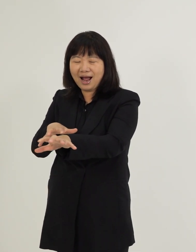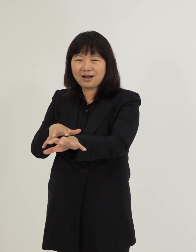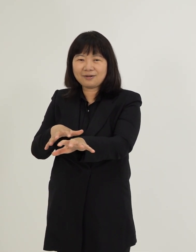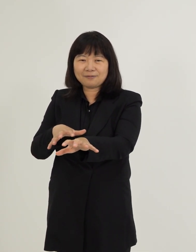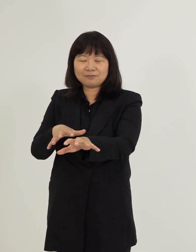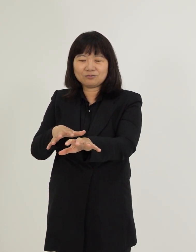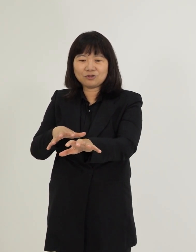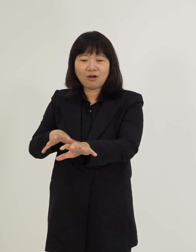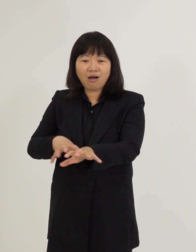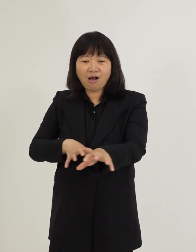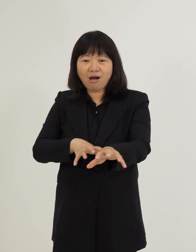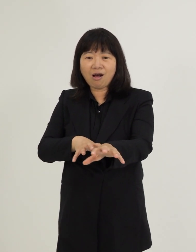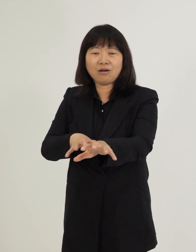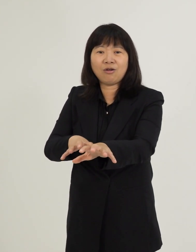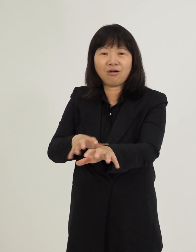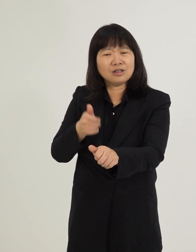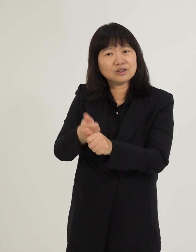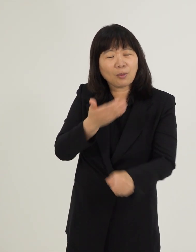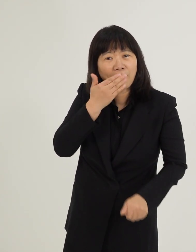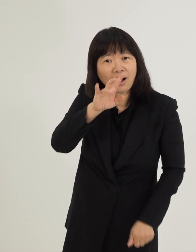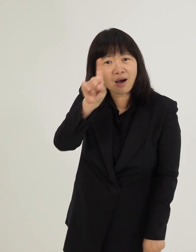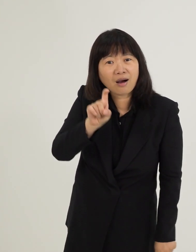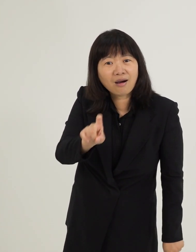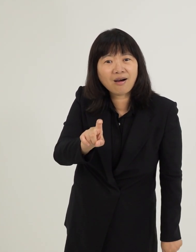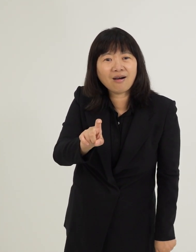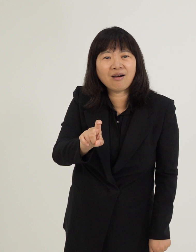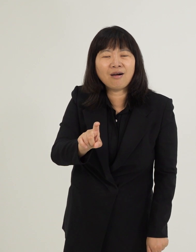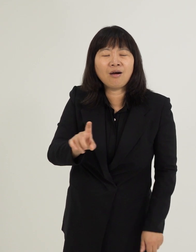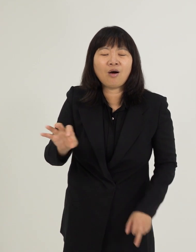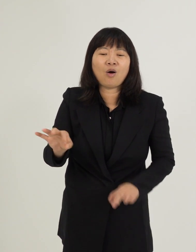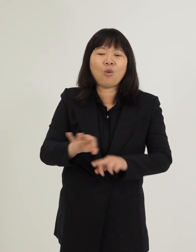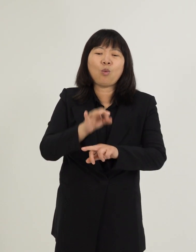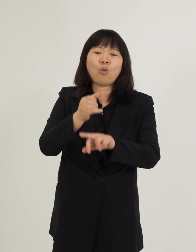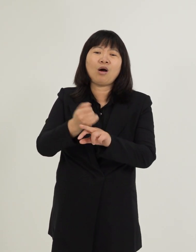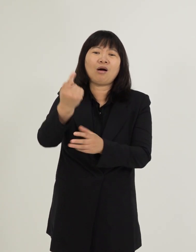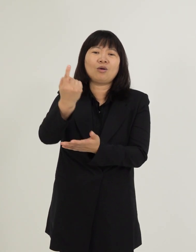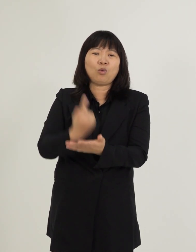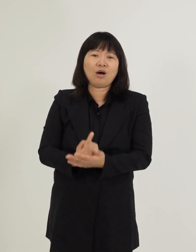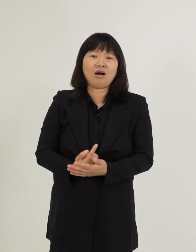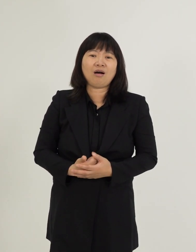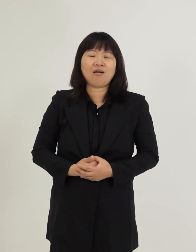이게 될까 싶은데, 아니 왕이 오시는데